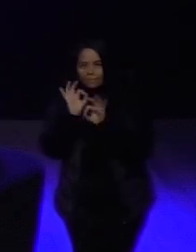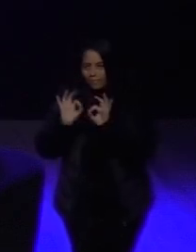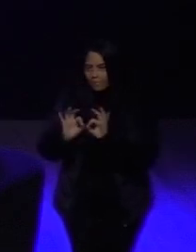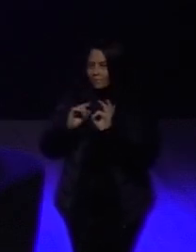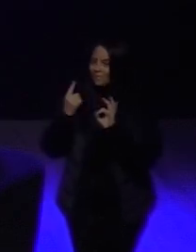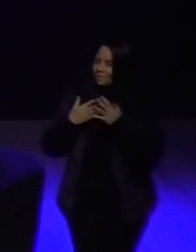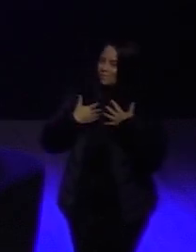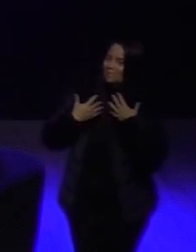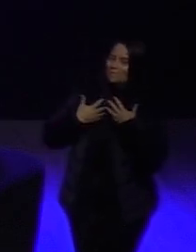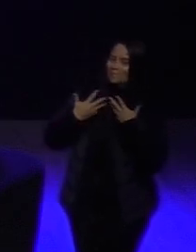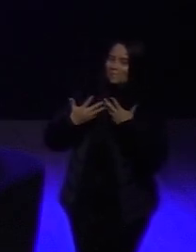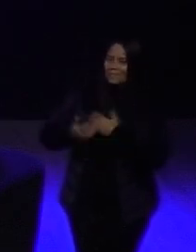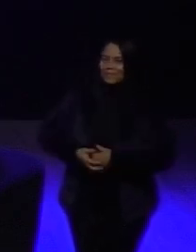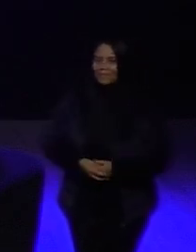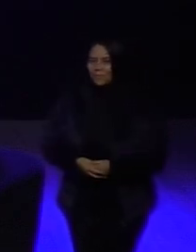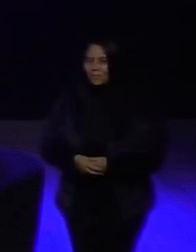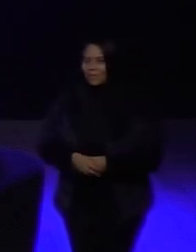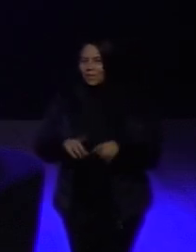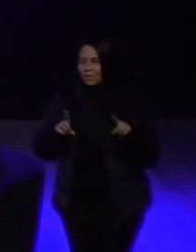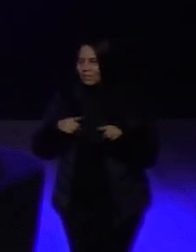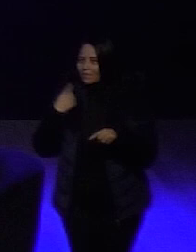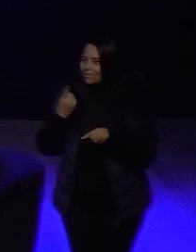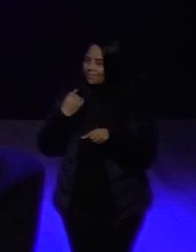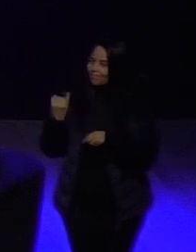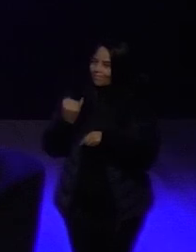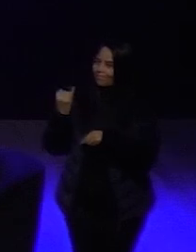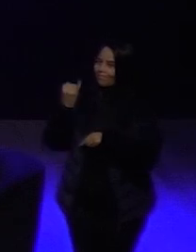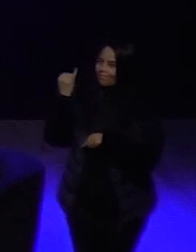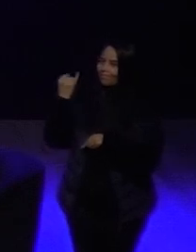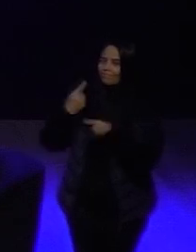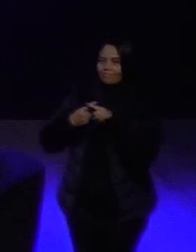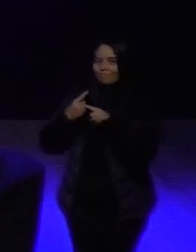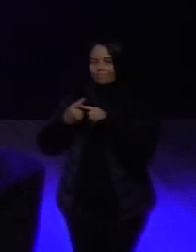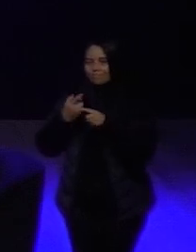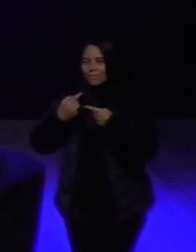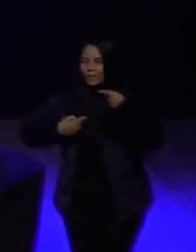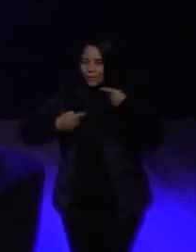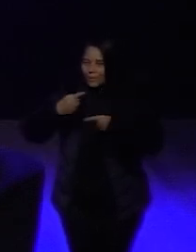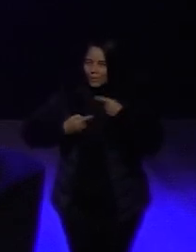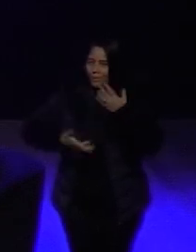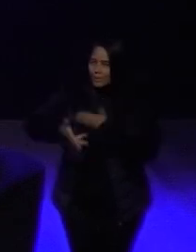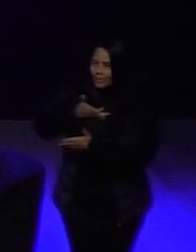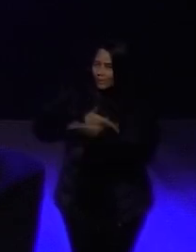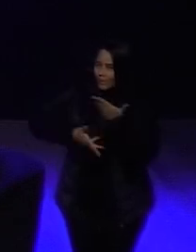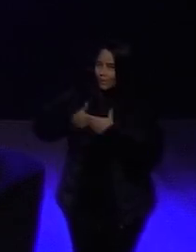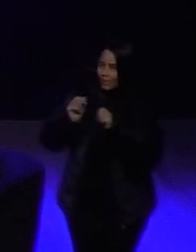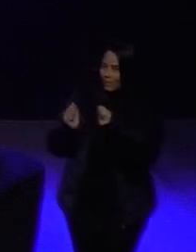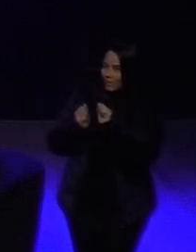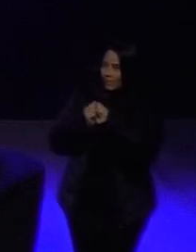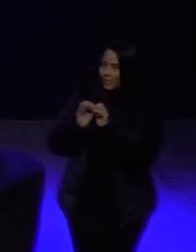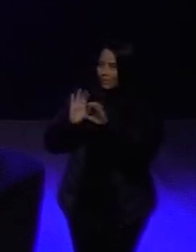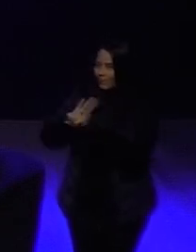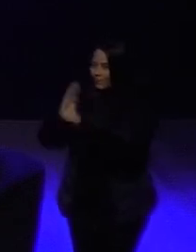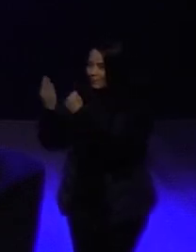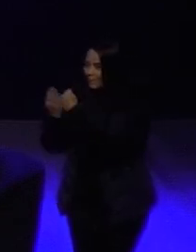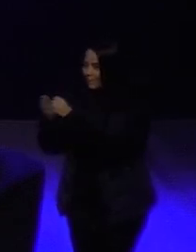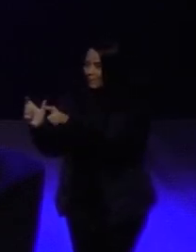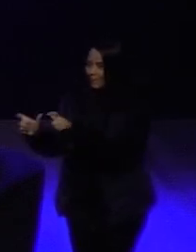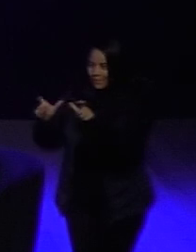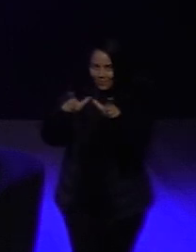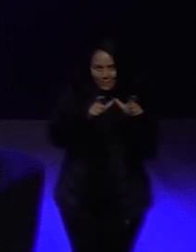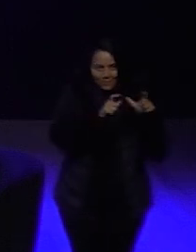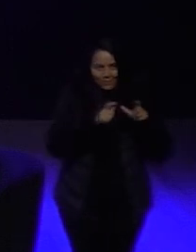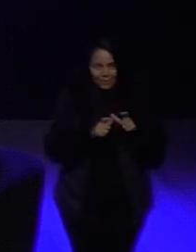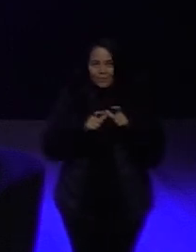contente. Mas para nós também foi muito importante em estar dialogando, né, diretamente com as comunidades. Né, para